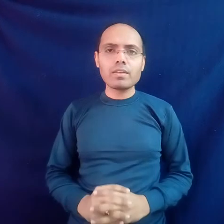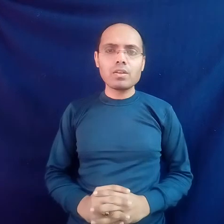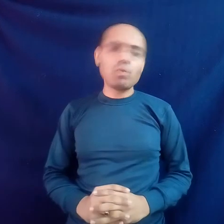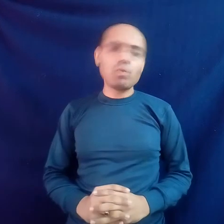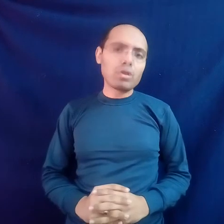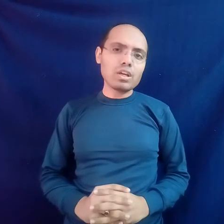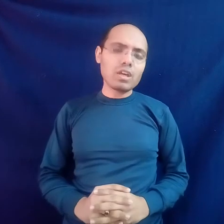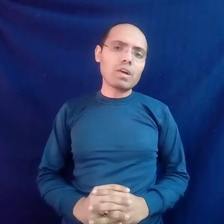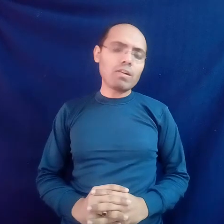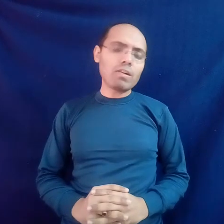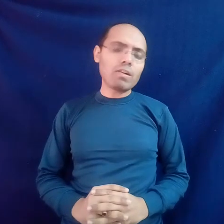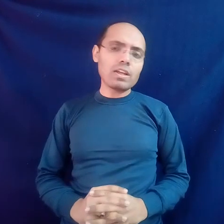तो वेलोसिटी क्या होगी ट्रेवलिंग के लिए?